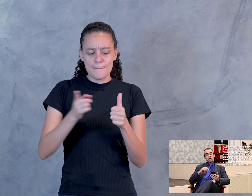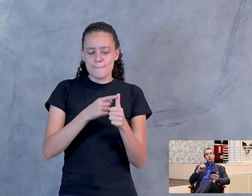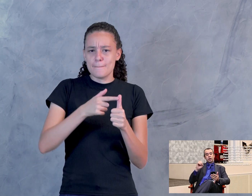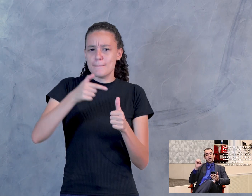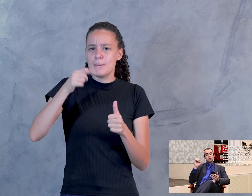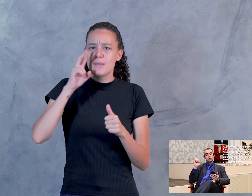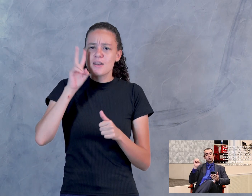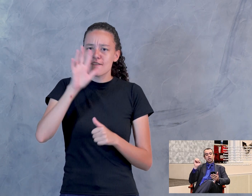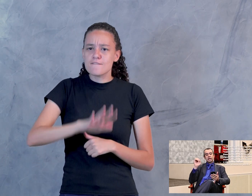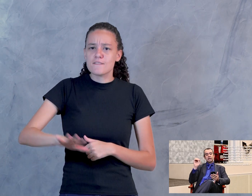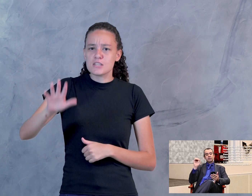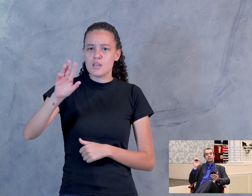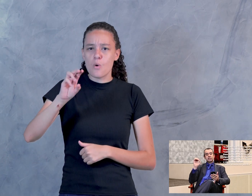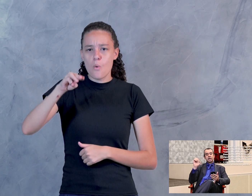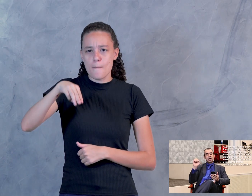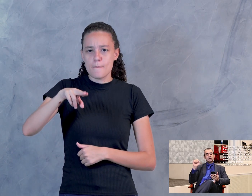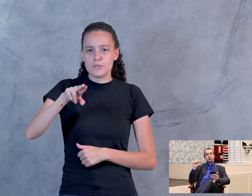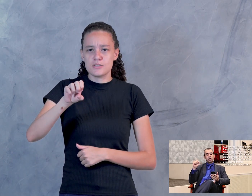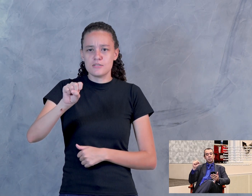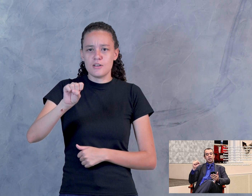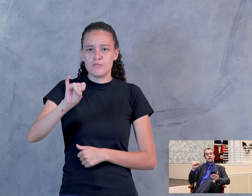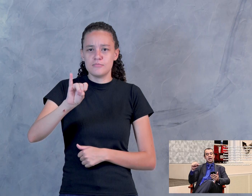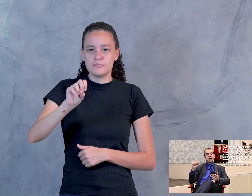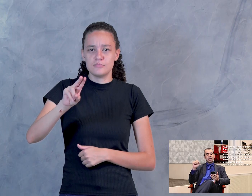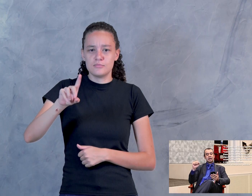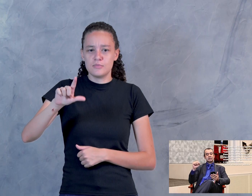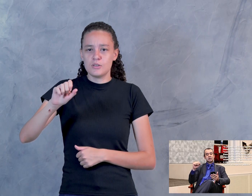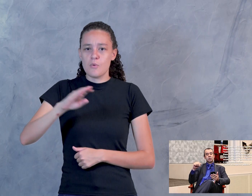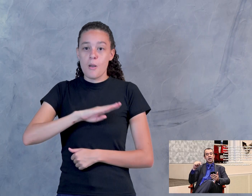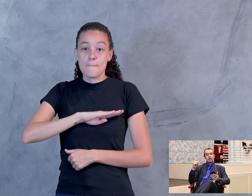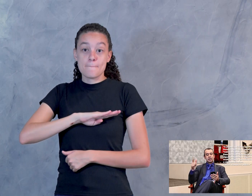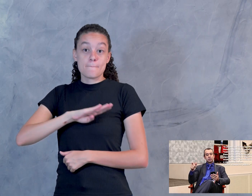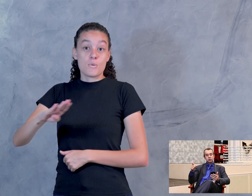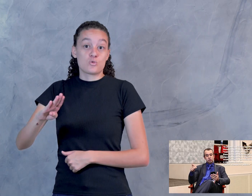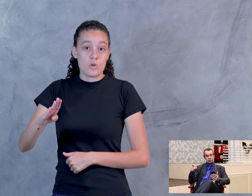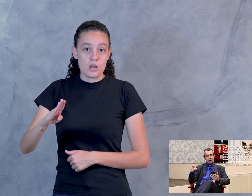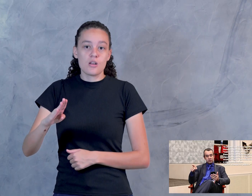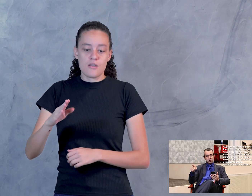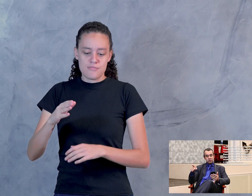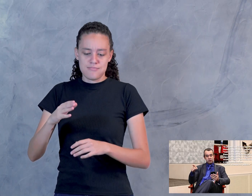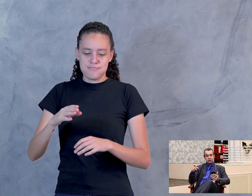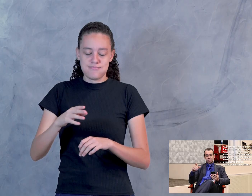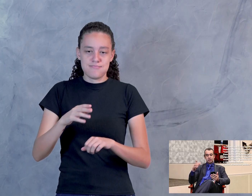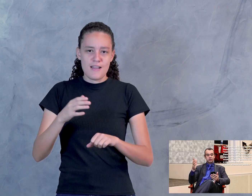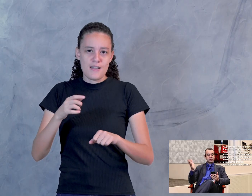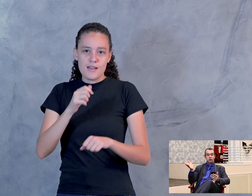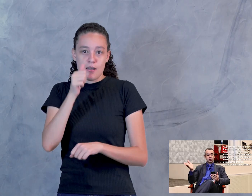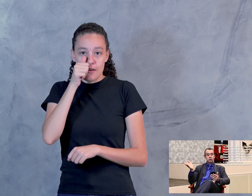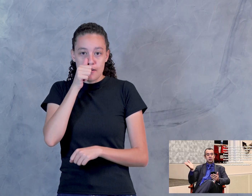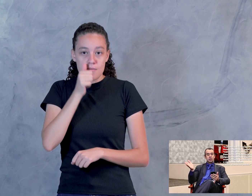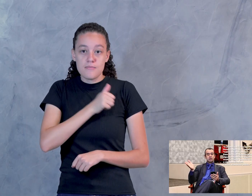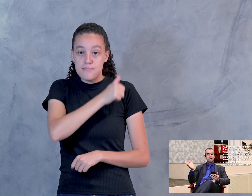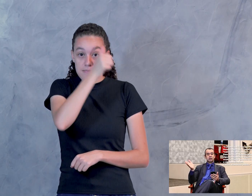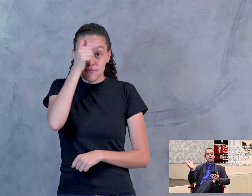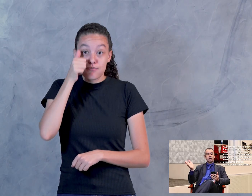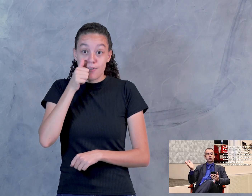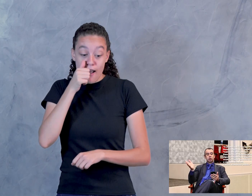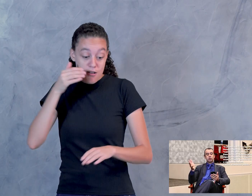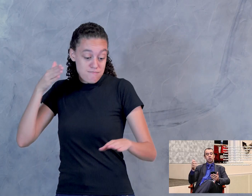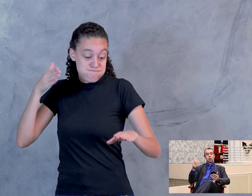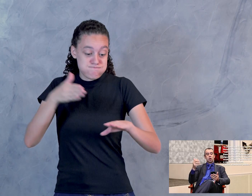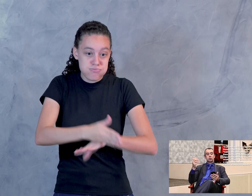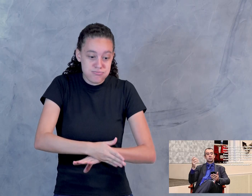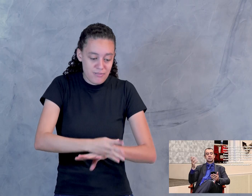primeira visão foi que Mussolini invadiria a Etiópia e aquela nação cairia aos seus passos. Essa visão